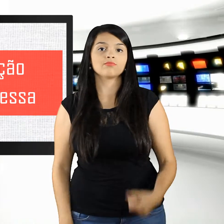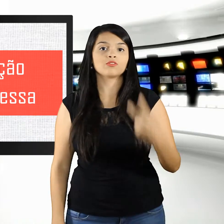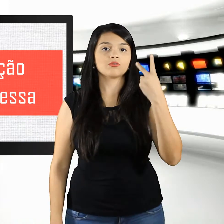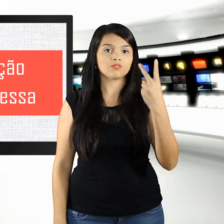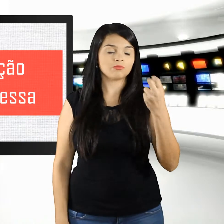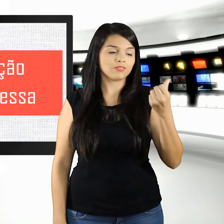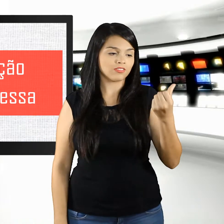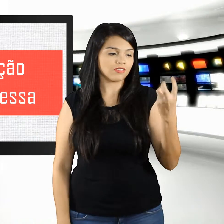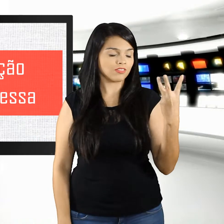2.634, que é